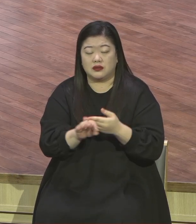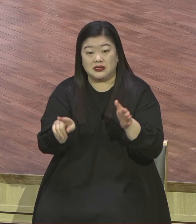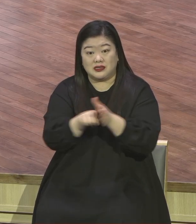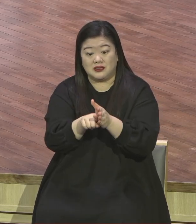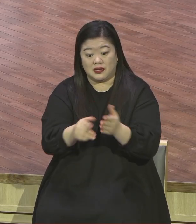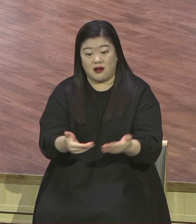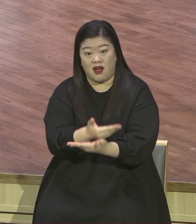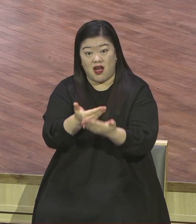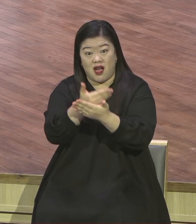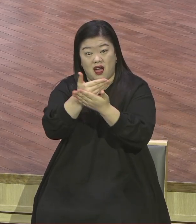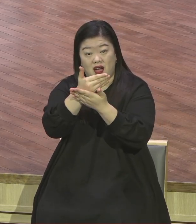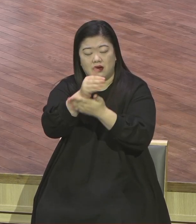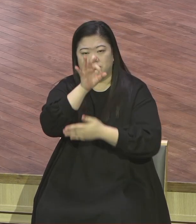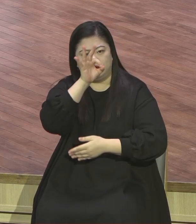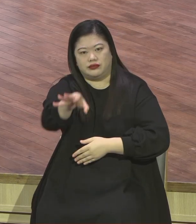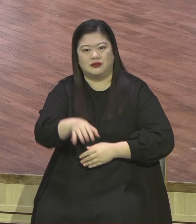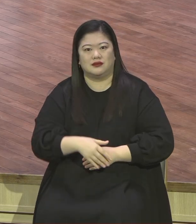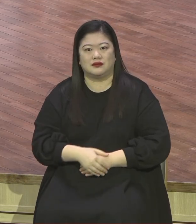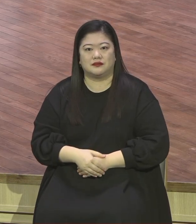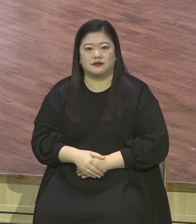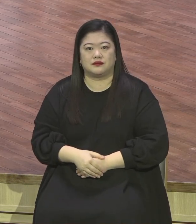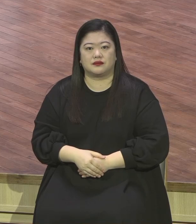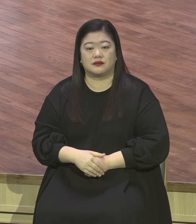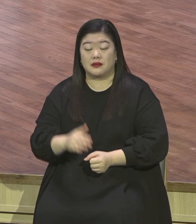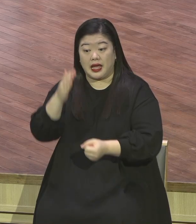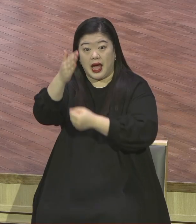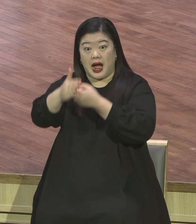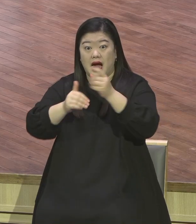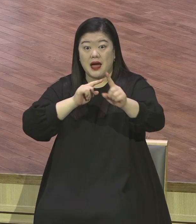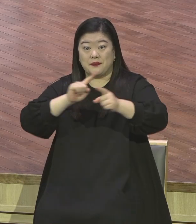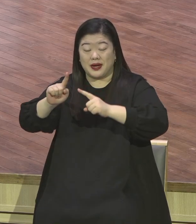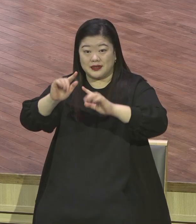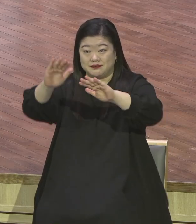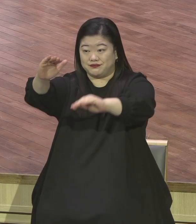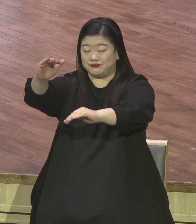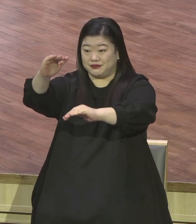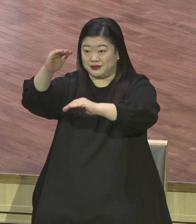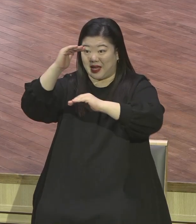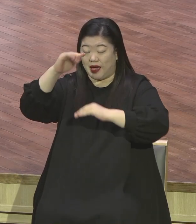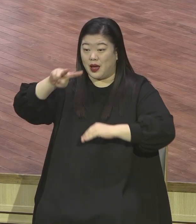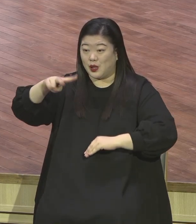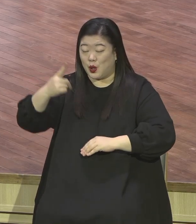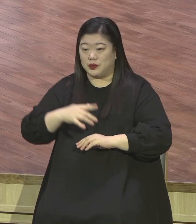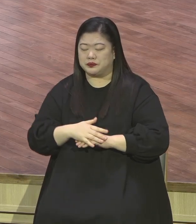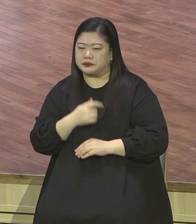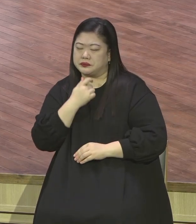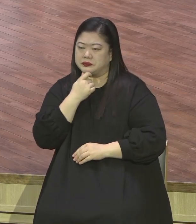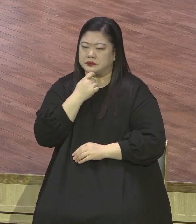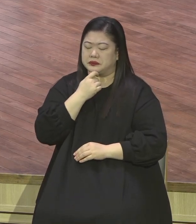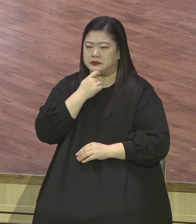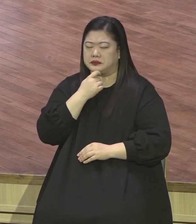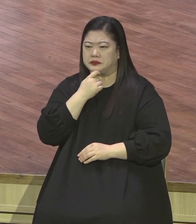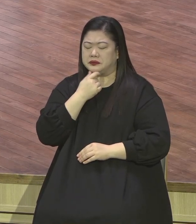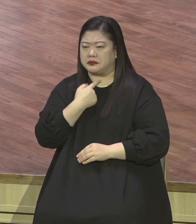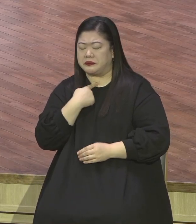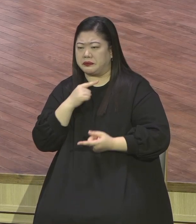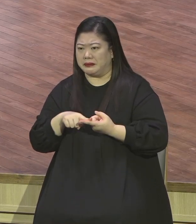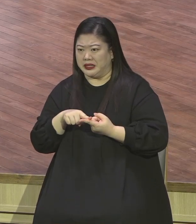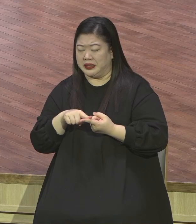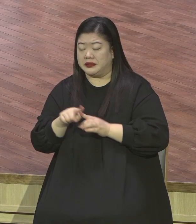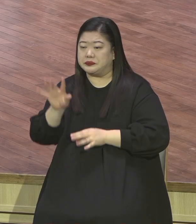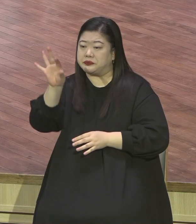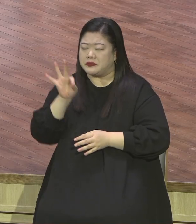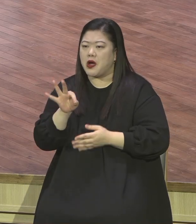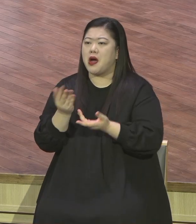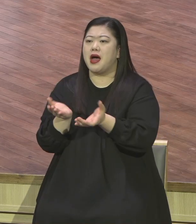하나님의 말씀을 드리면서도 확정 편향에 철저히 그런 잡혀있는 사람들이 있어요. 무슨